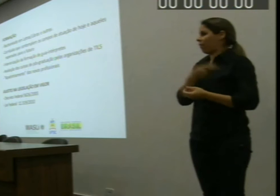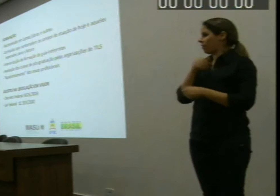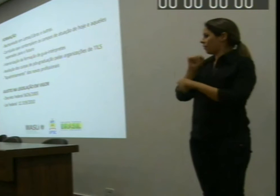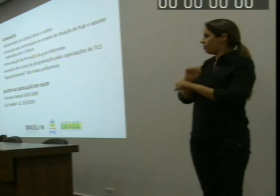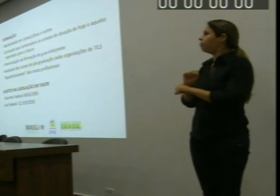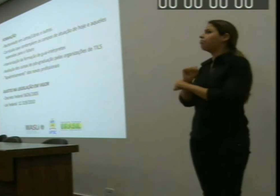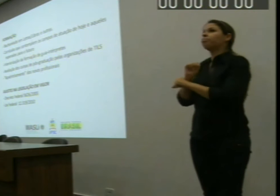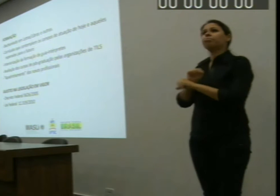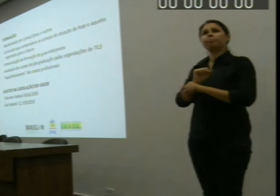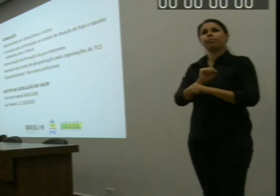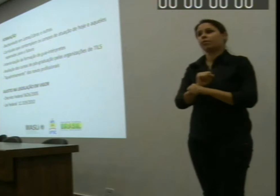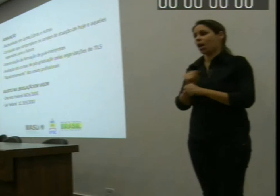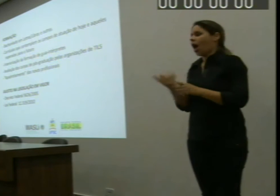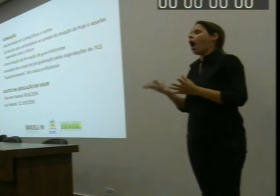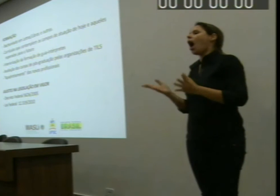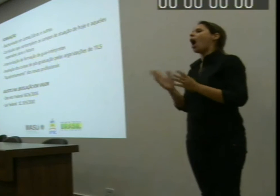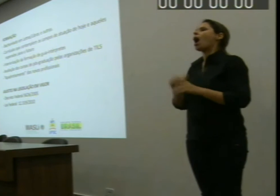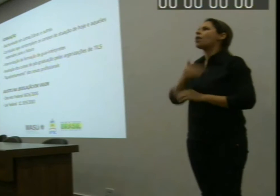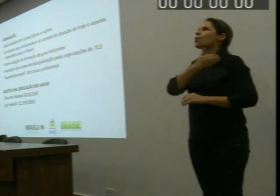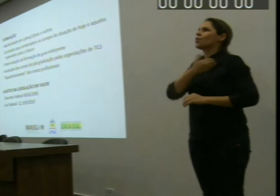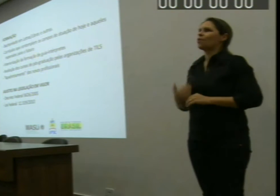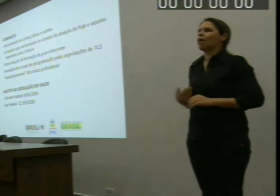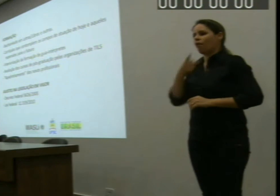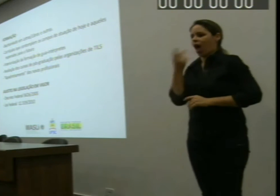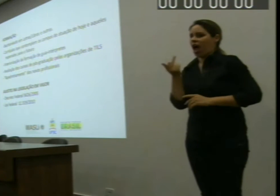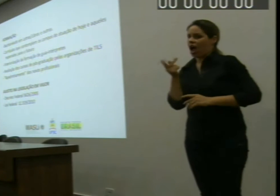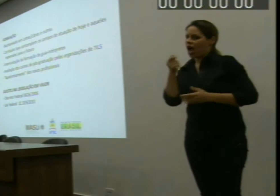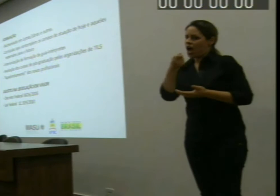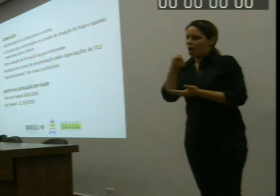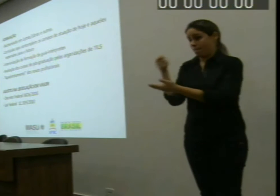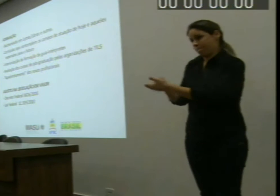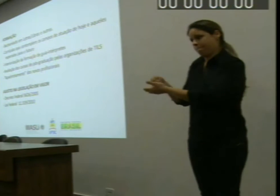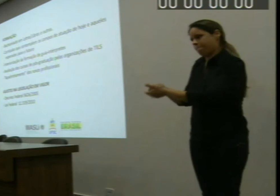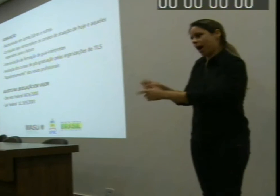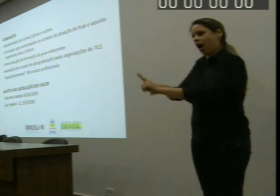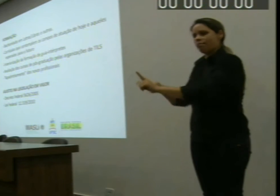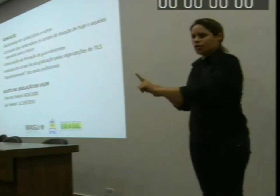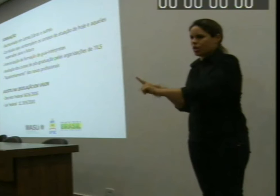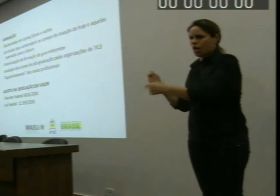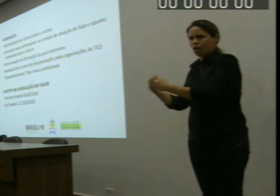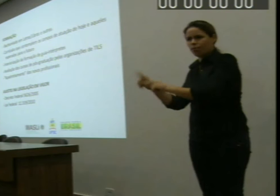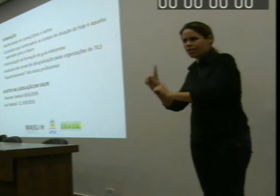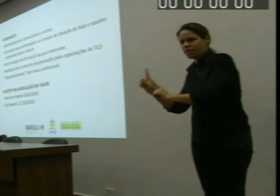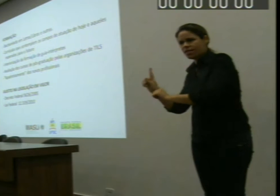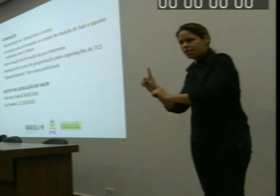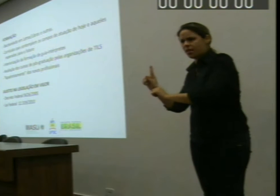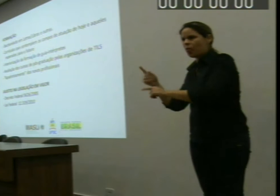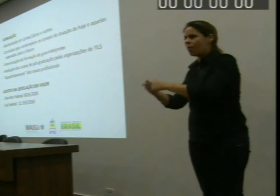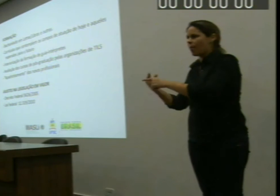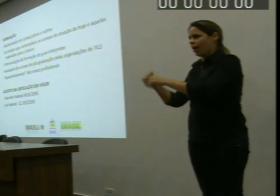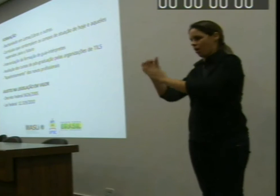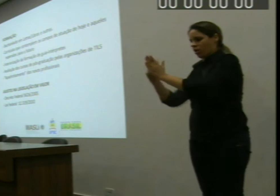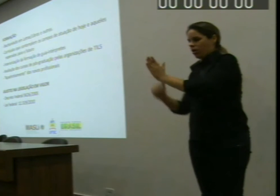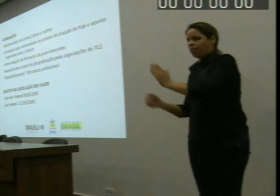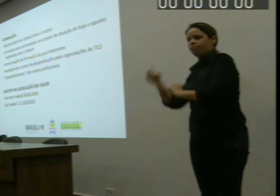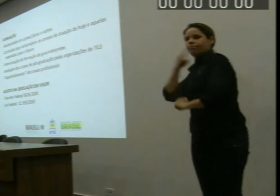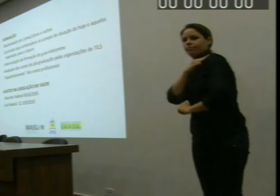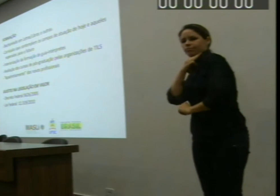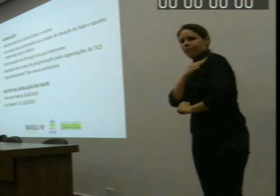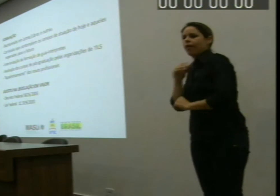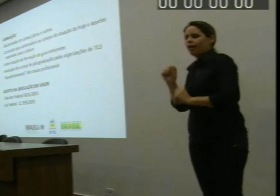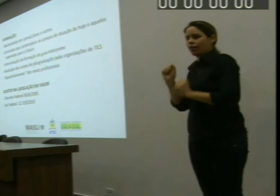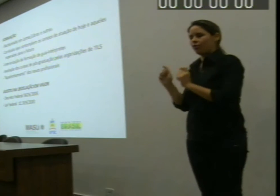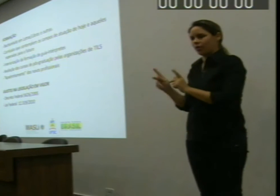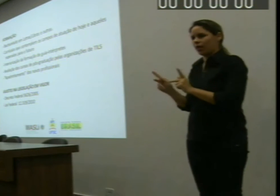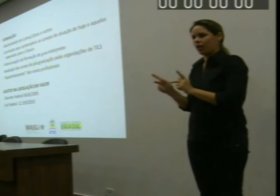um dia o estado dizer não vamos mais investir em bacharelados porque a profissão não exige isso eu como